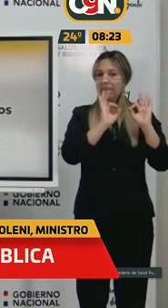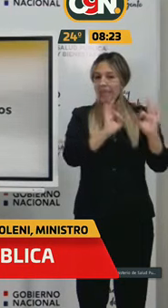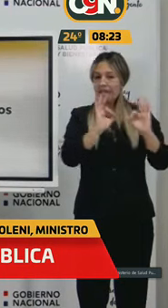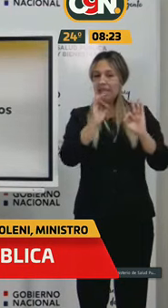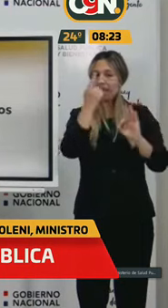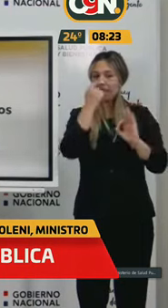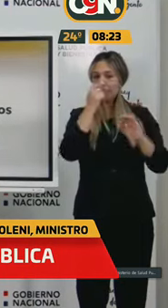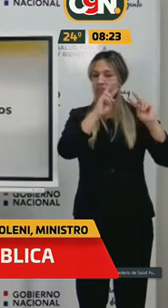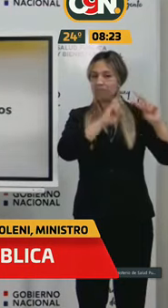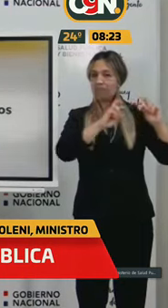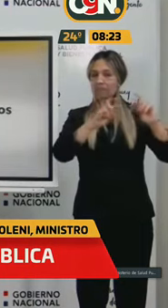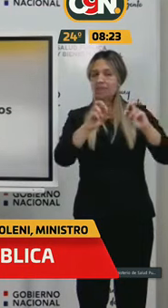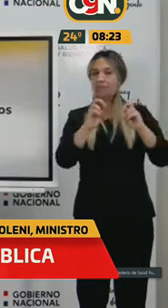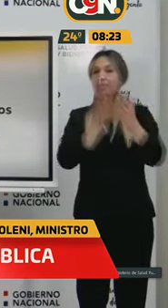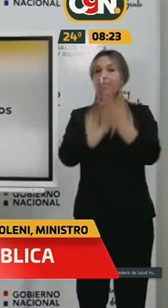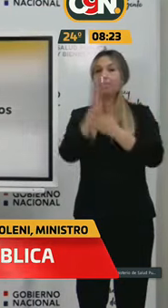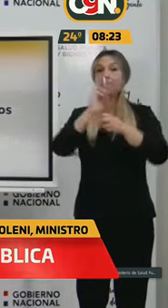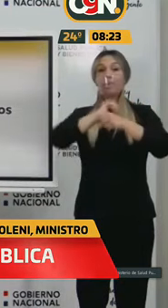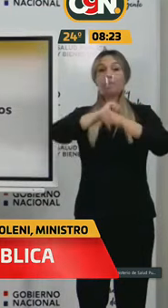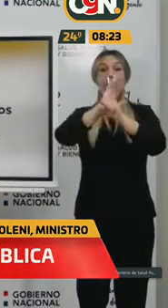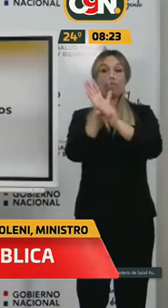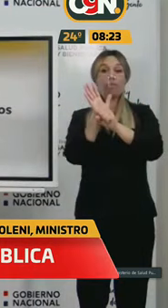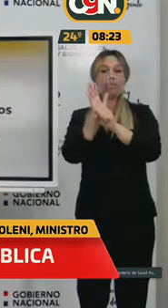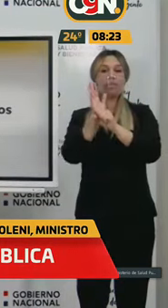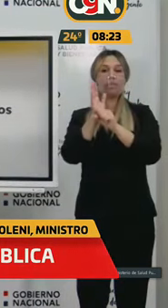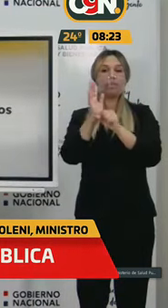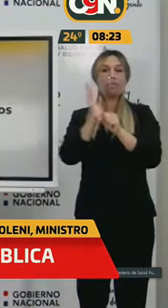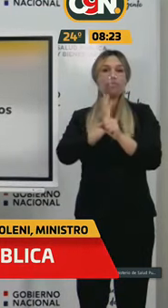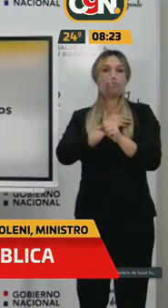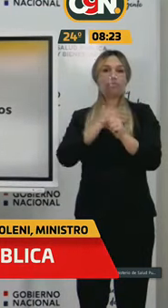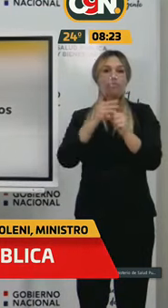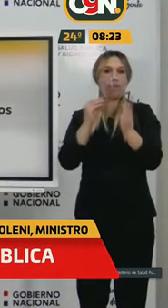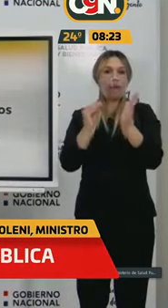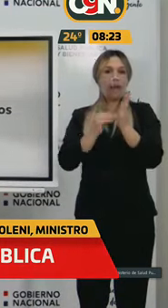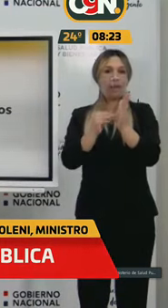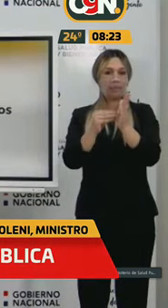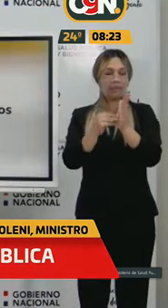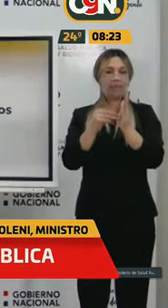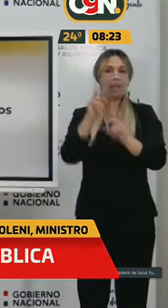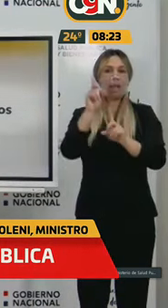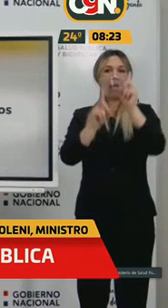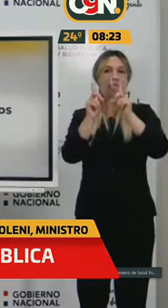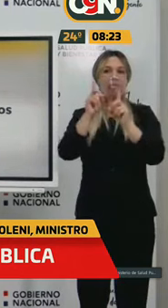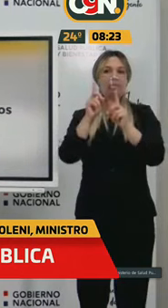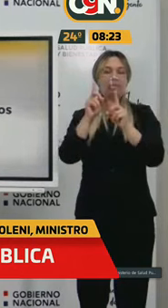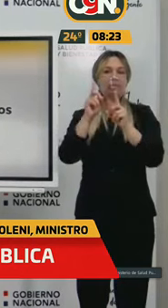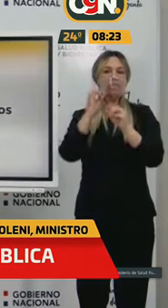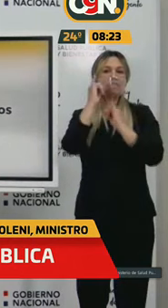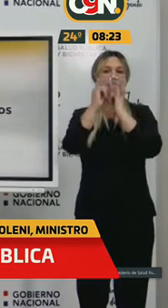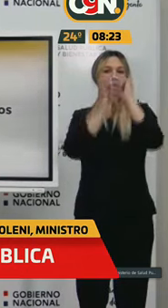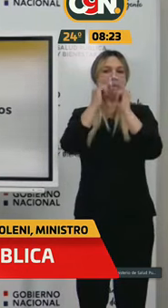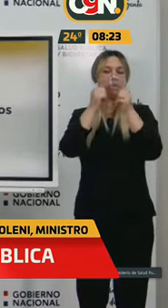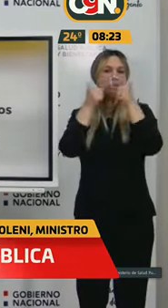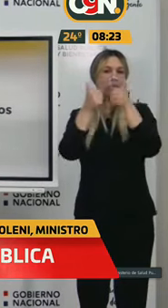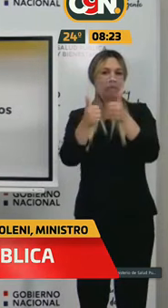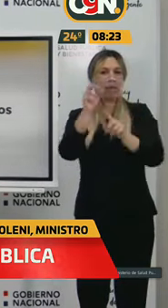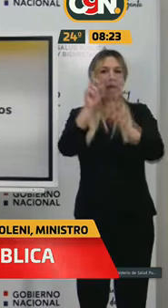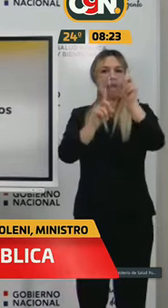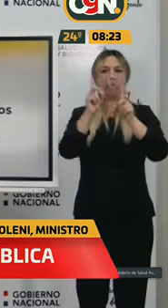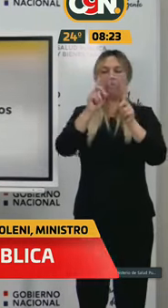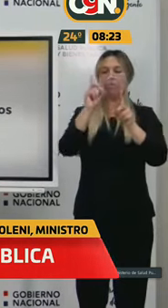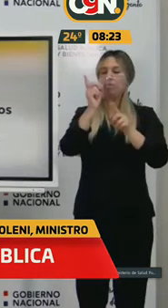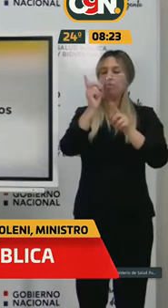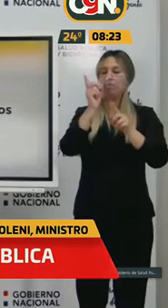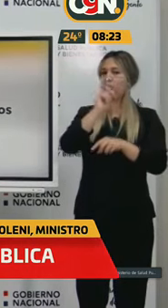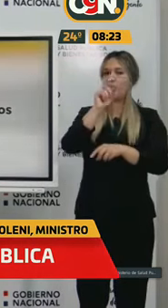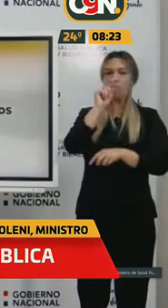medidas que tomamos frente al COVID han ido cambiando. Alguna información se ha acertado, otra se ha procesado, se ha